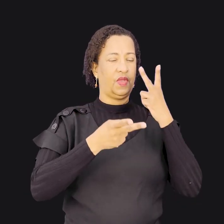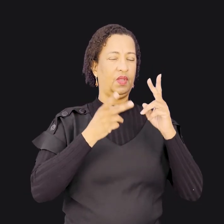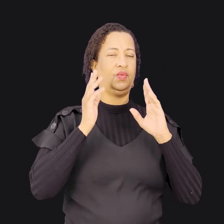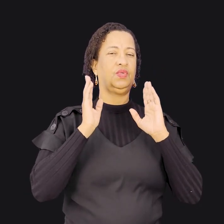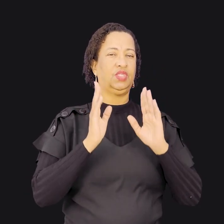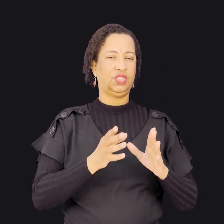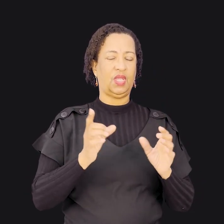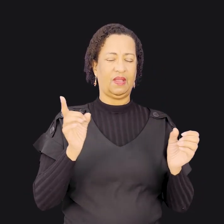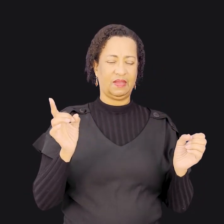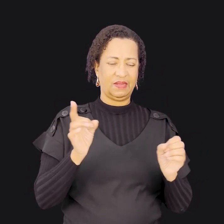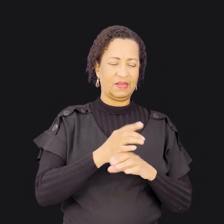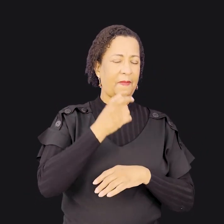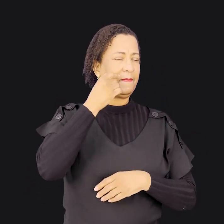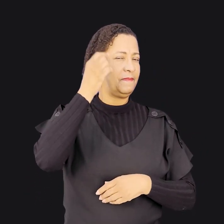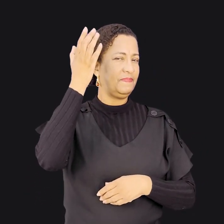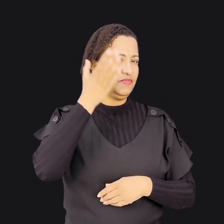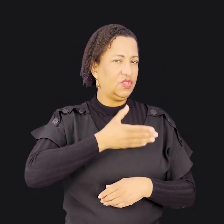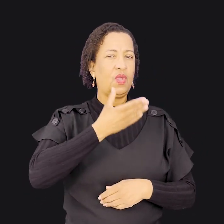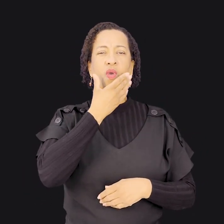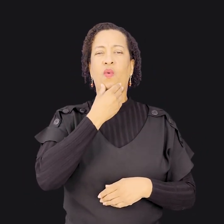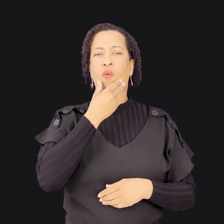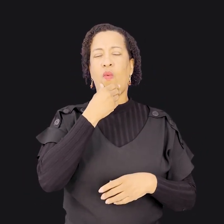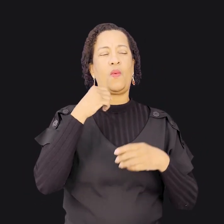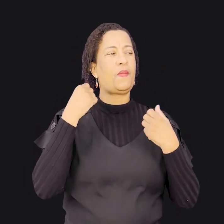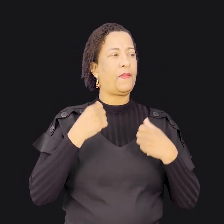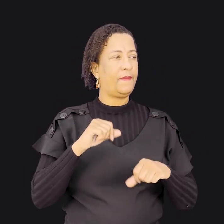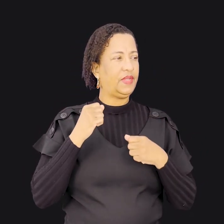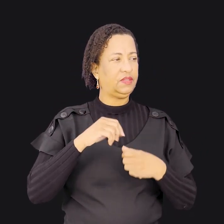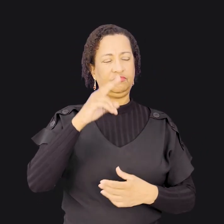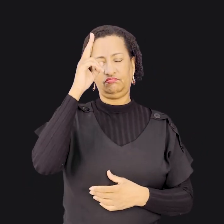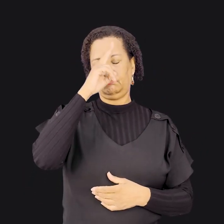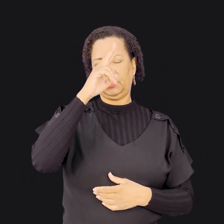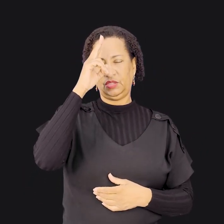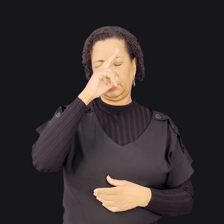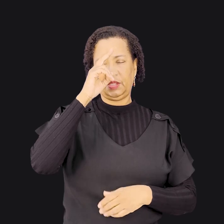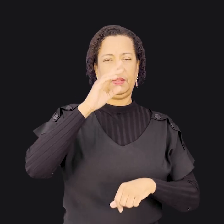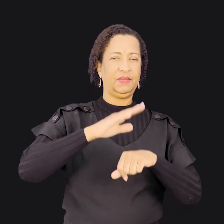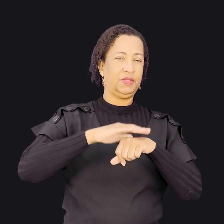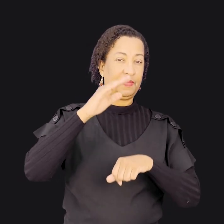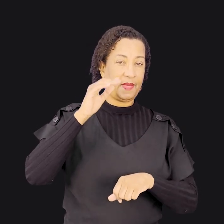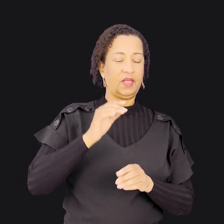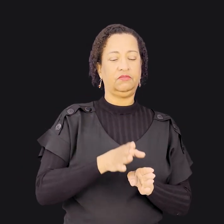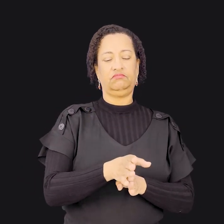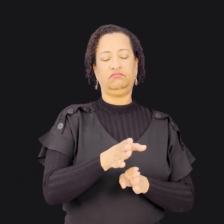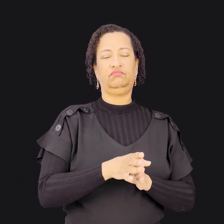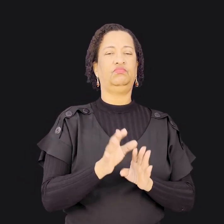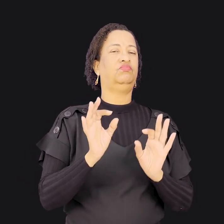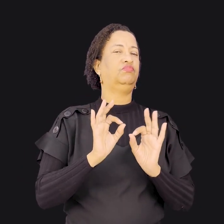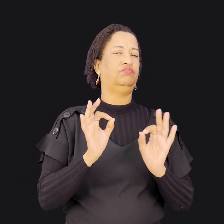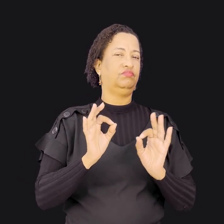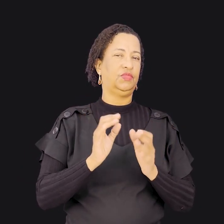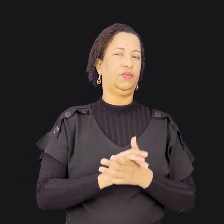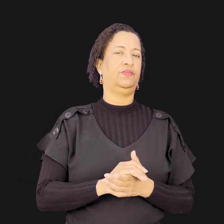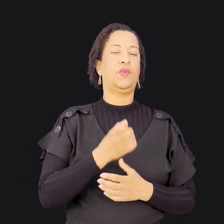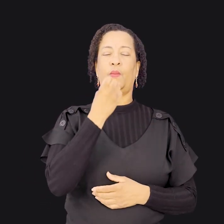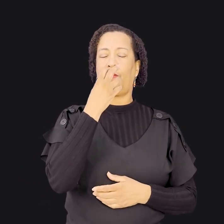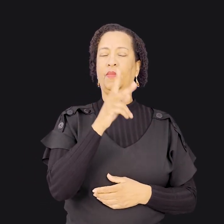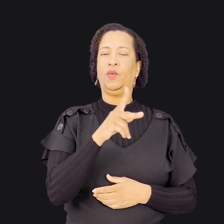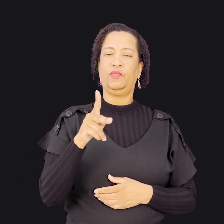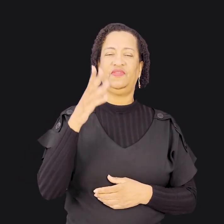está mais do que comprovado que os homens precisam mais de ser lembrados do que de ser instruídos. Acho que um bom professor